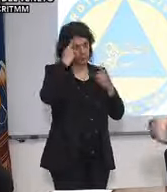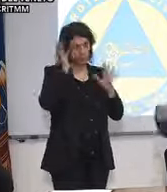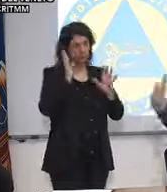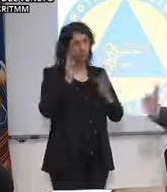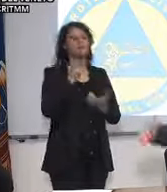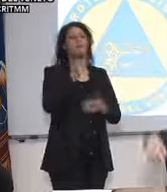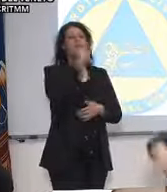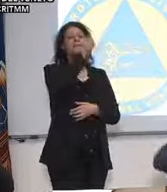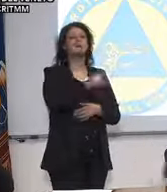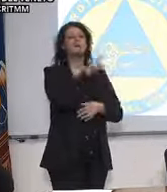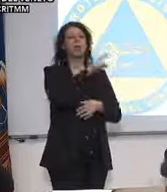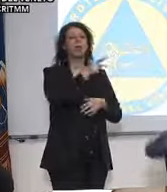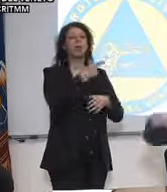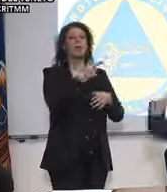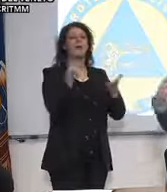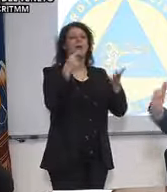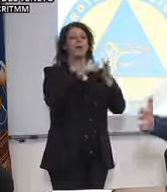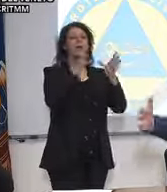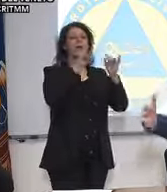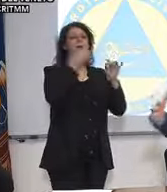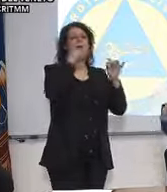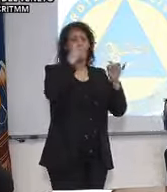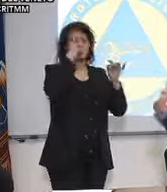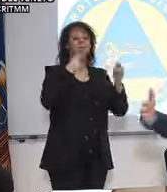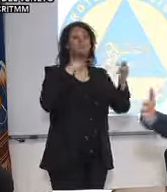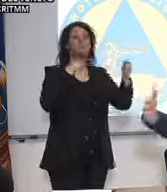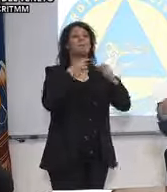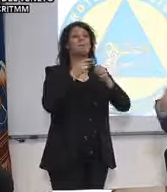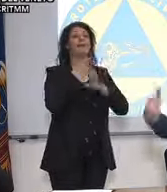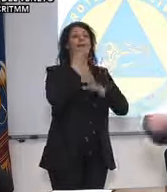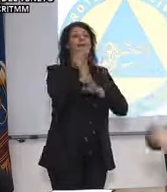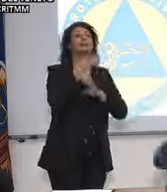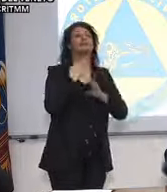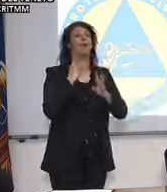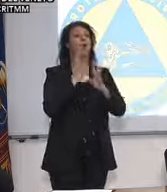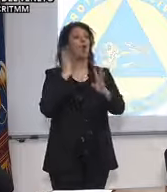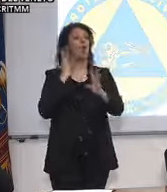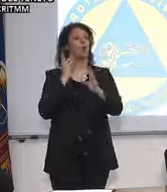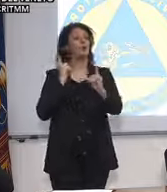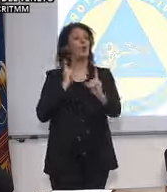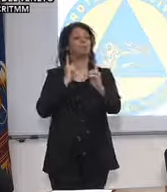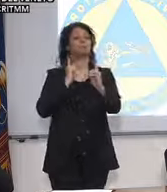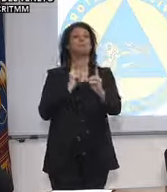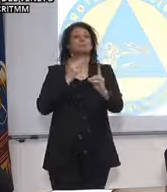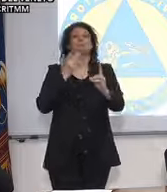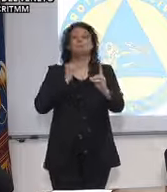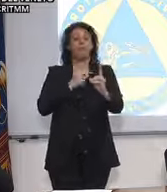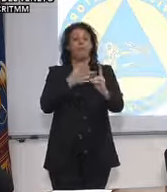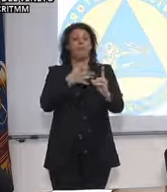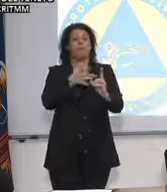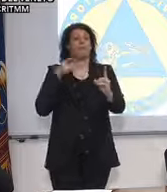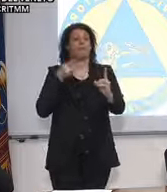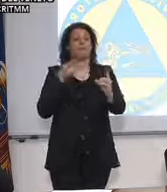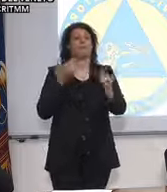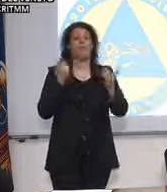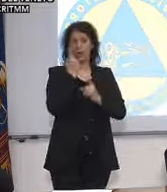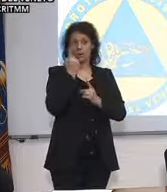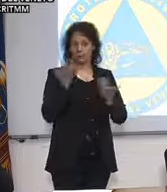bar è chiuso, insomma in un supermercato, in coda di un supermercato, che ha trovato un asintomatico positivo e l'ha